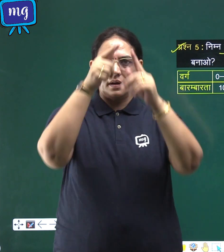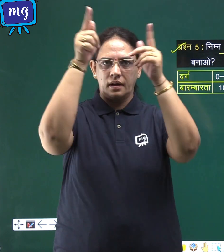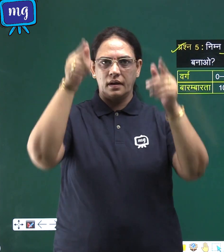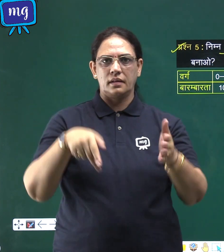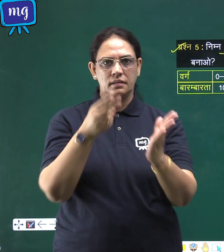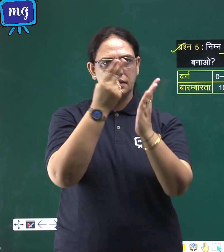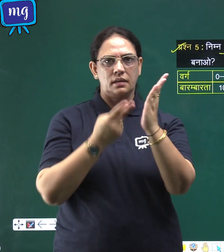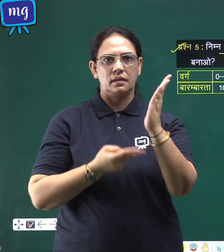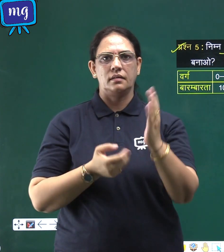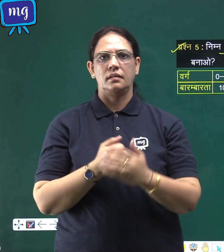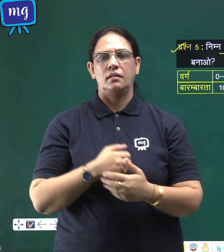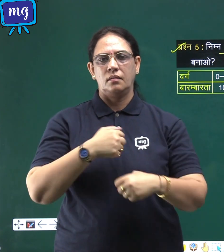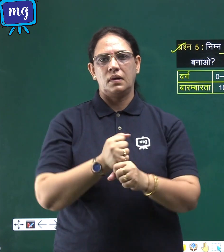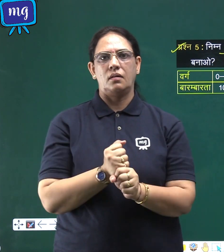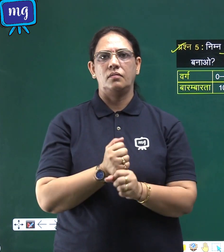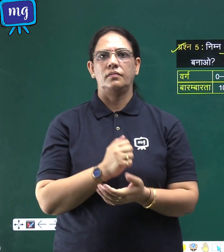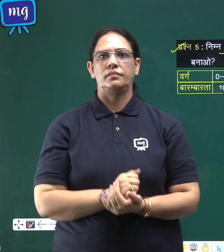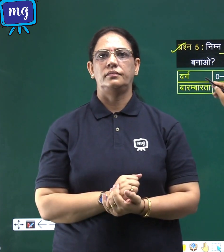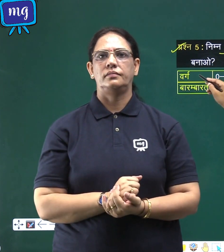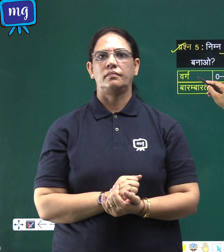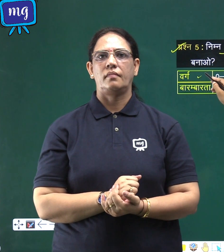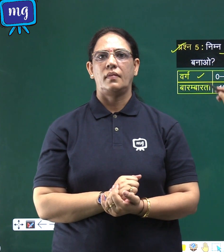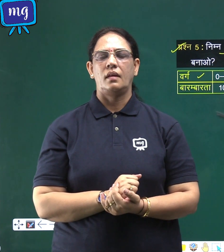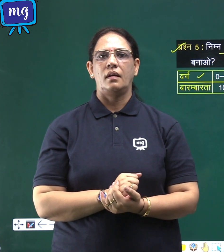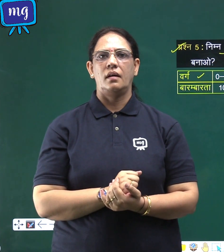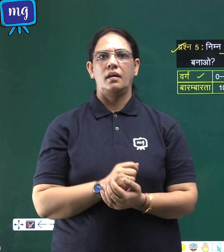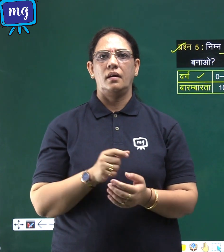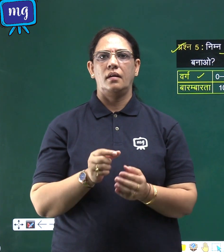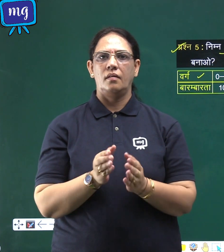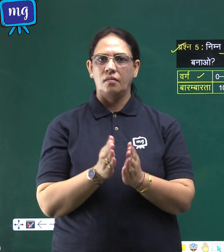बनाओ, वर्ग,